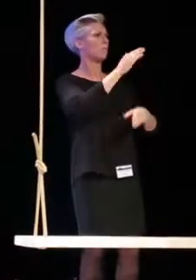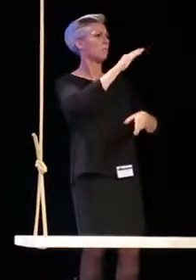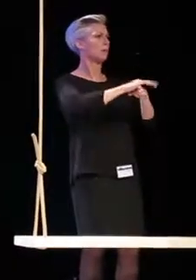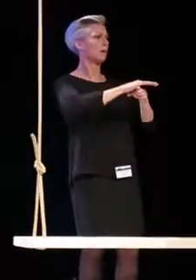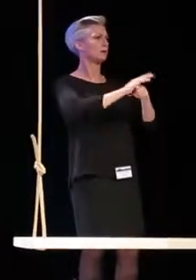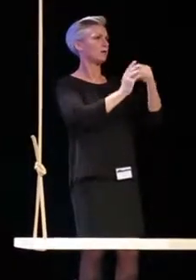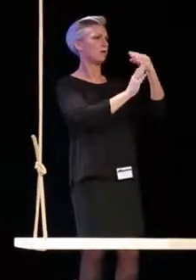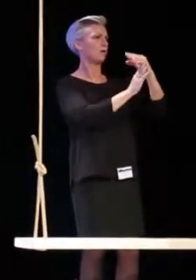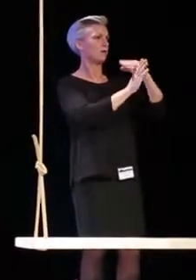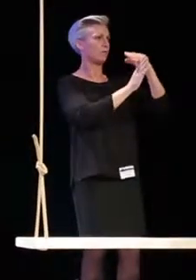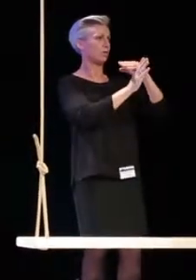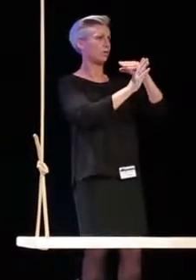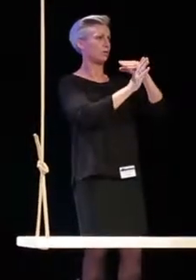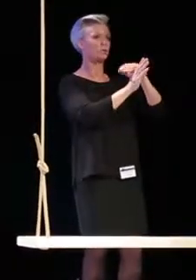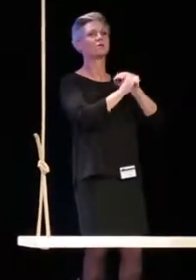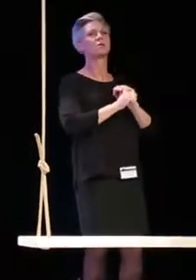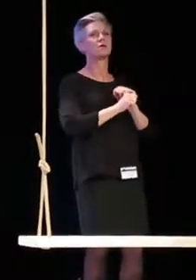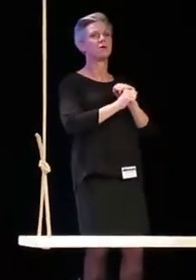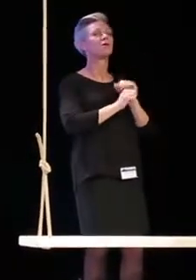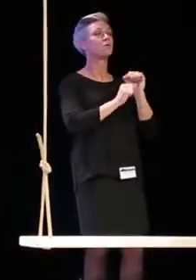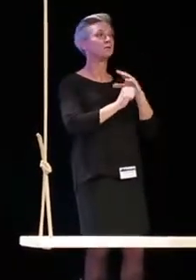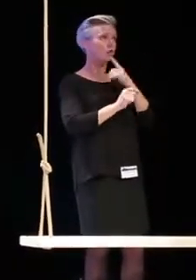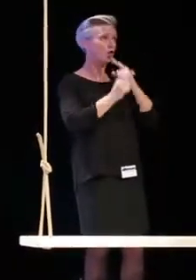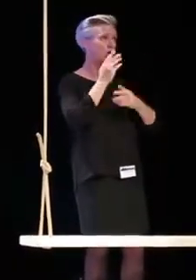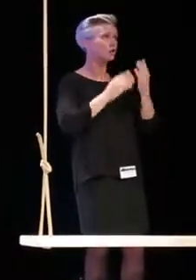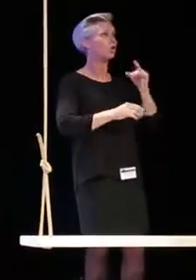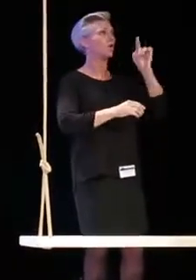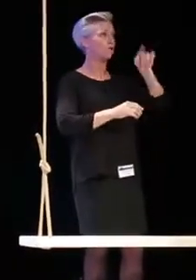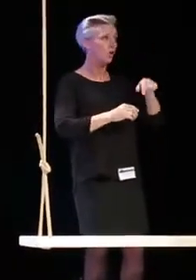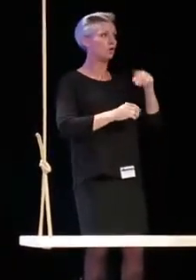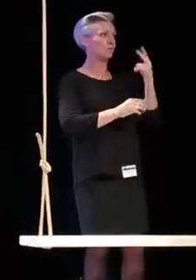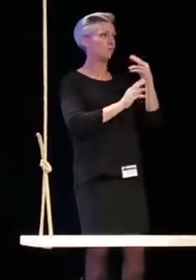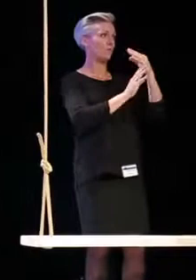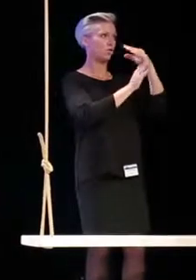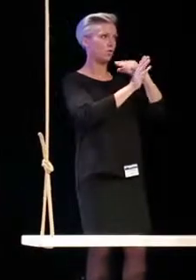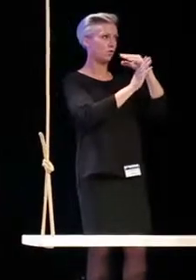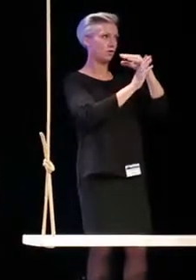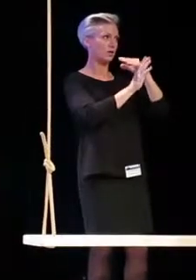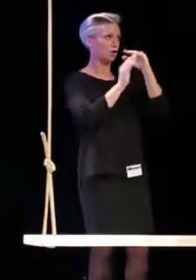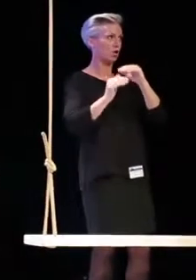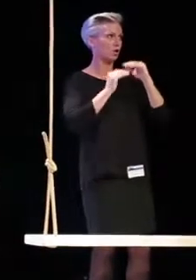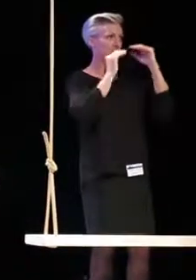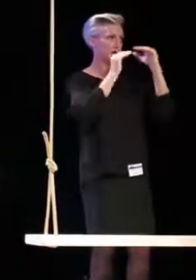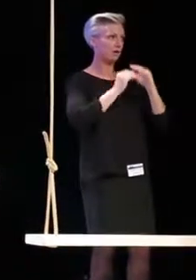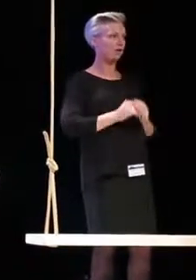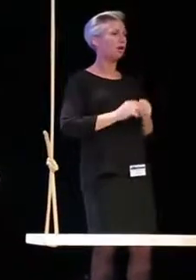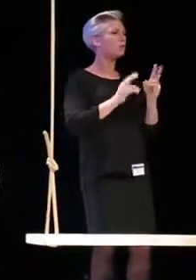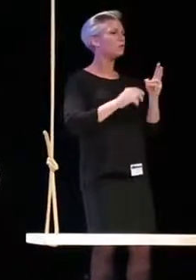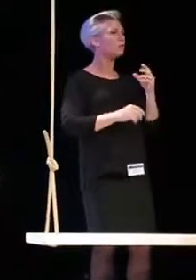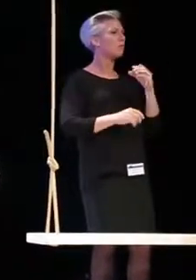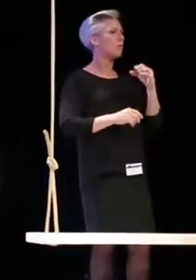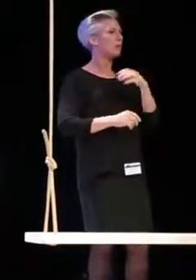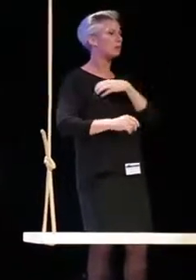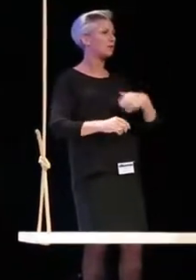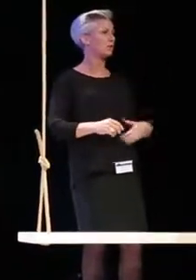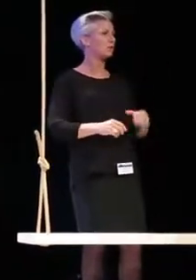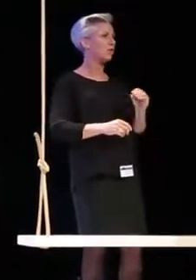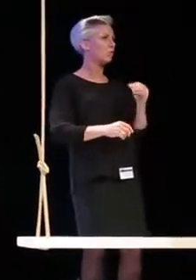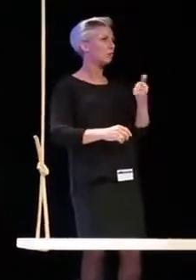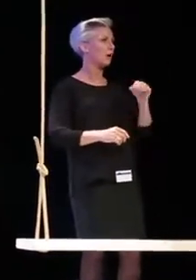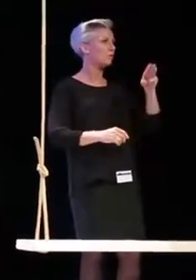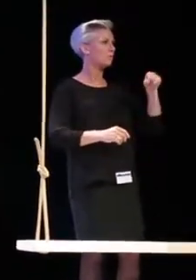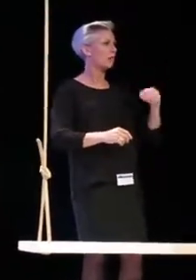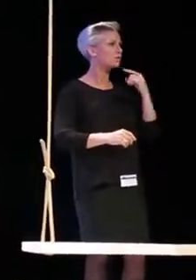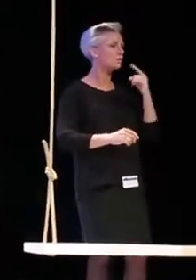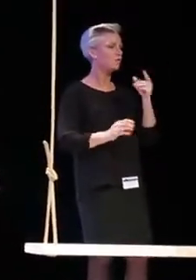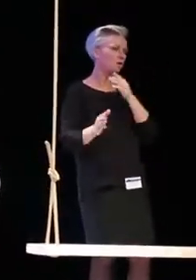avtal? Egentligen borde det vara ett avtal för 2 grader. Och vi leker ju med också det som Obama pratar om, tipping points på andra områden. Alltså